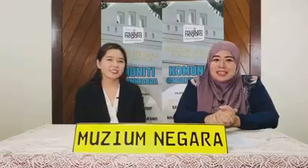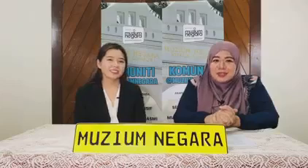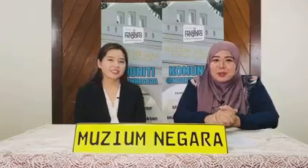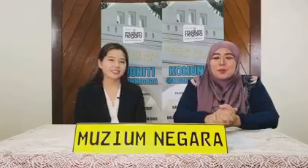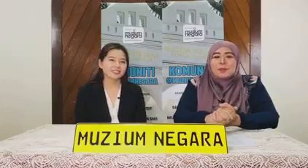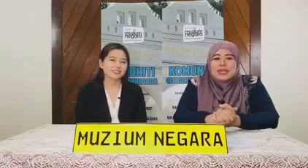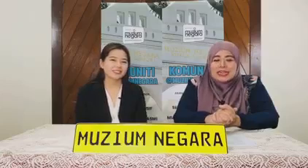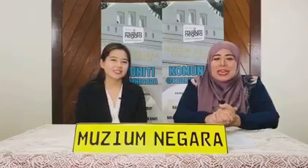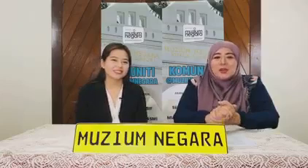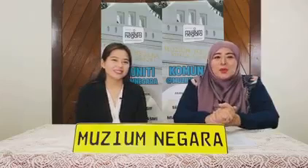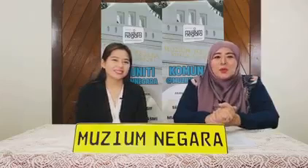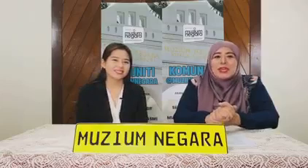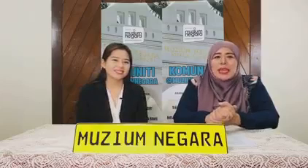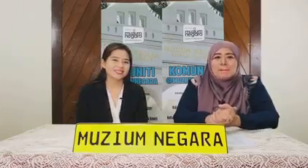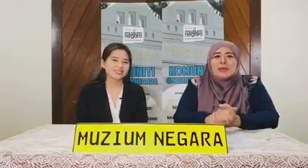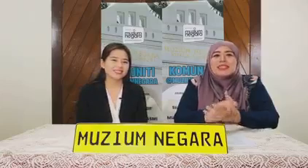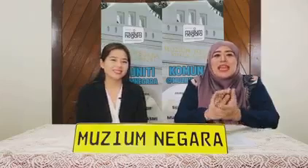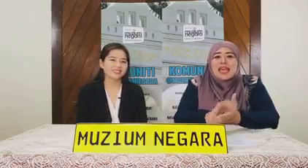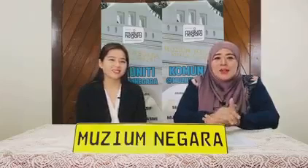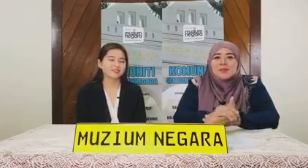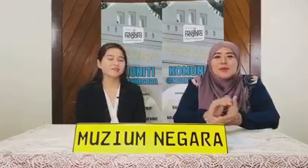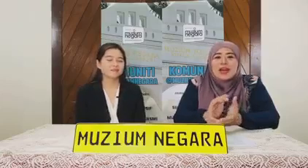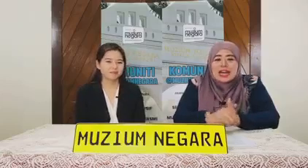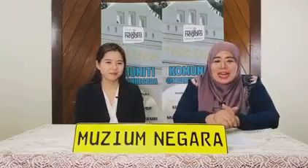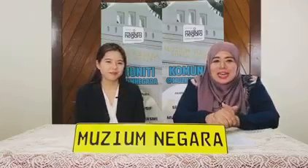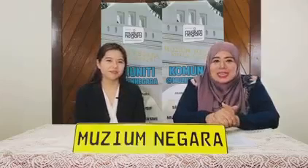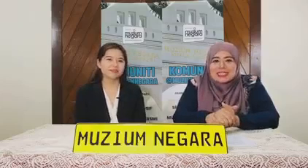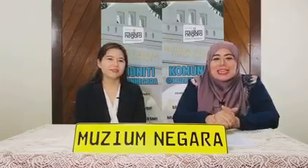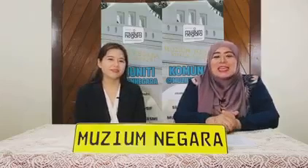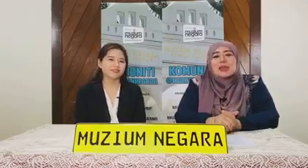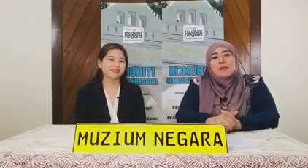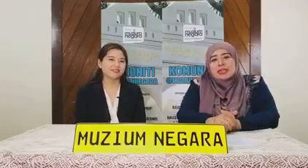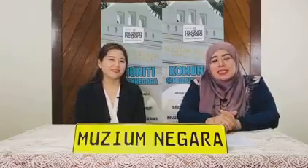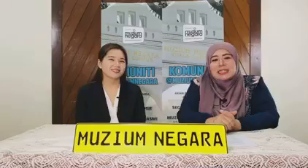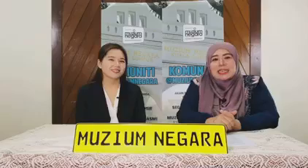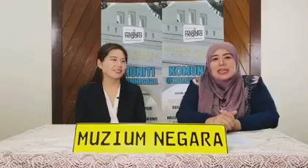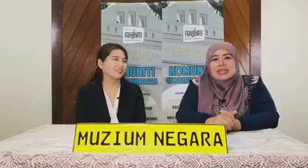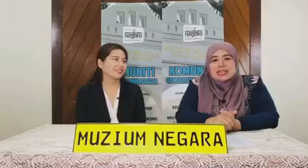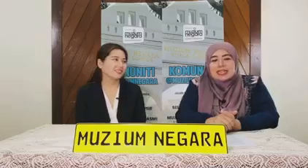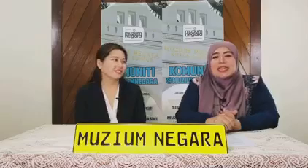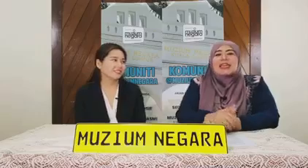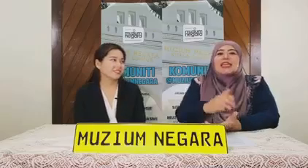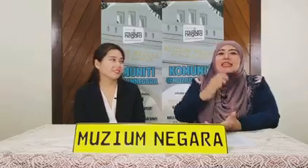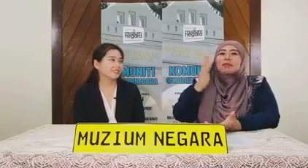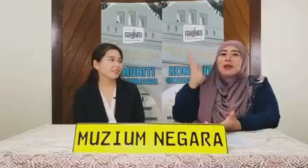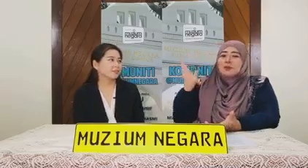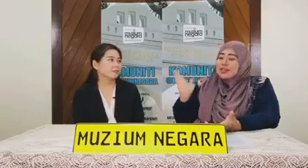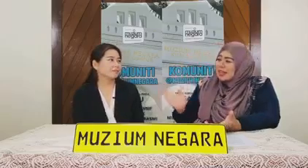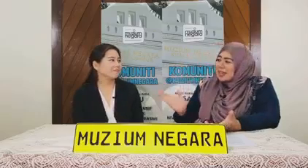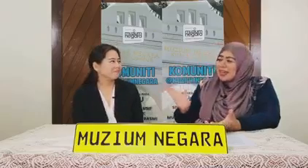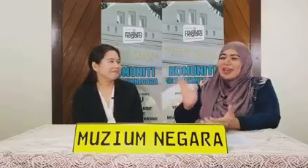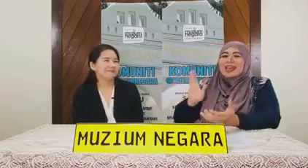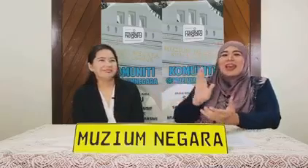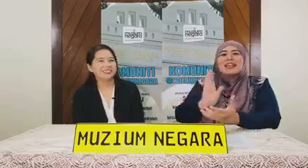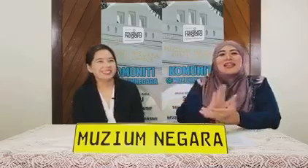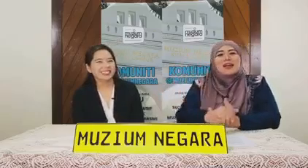Institut Pendidikan Guru Kampus Ilmu Khas. Dan pada siri kali ini, kita bawakan tetamu